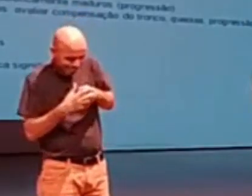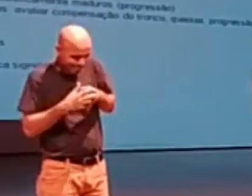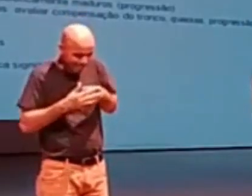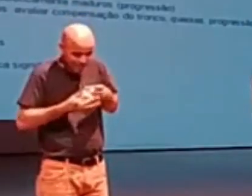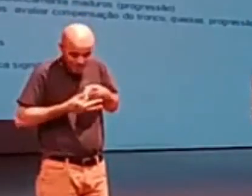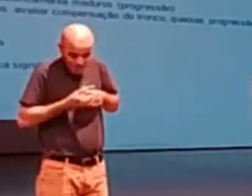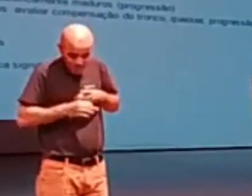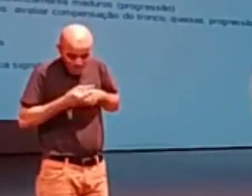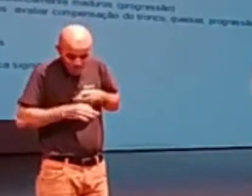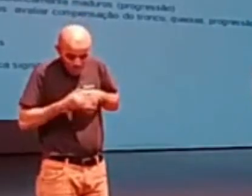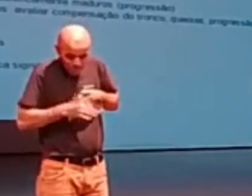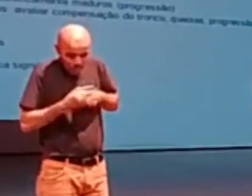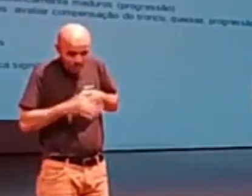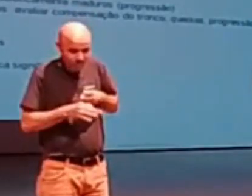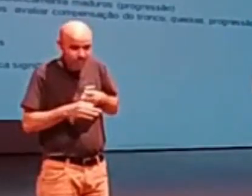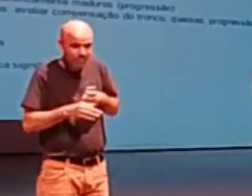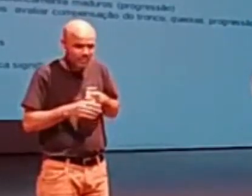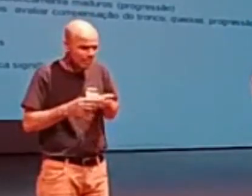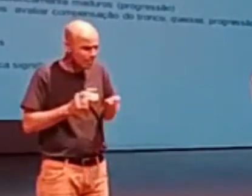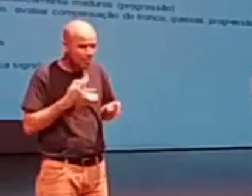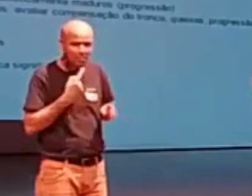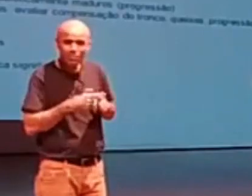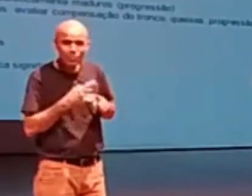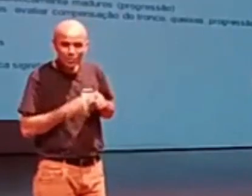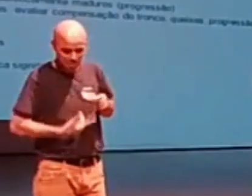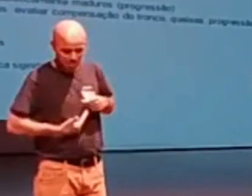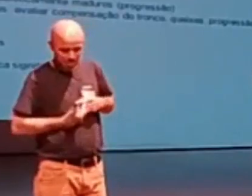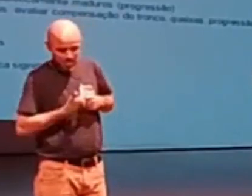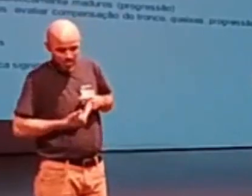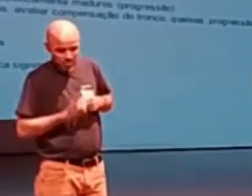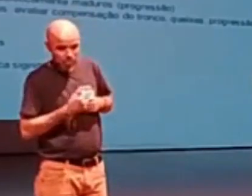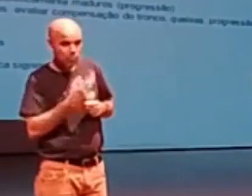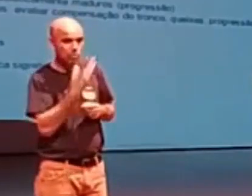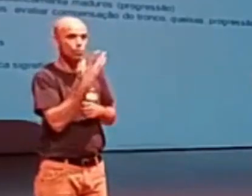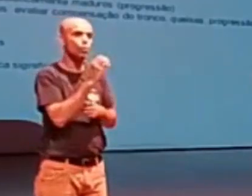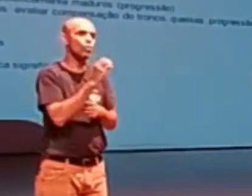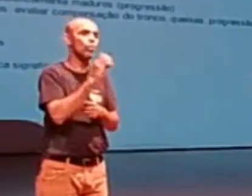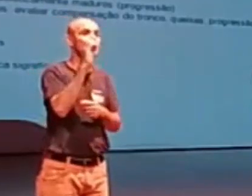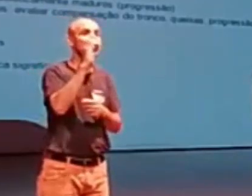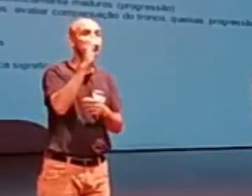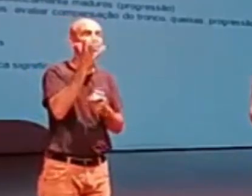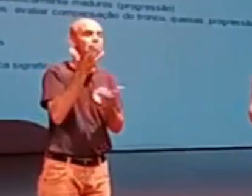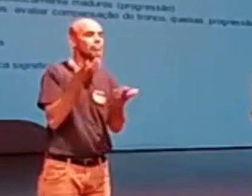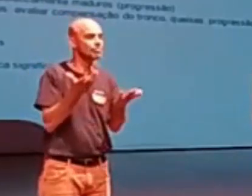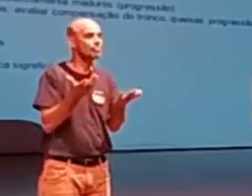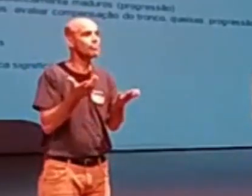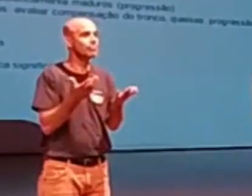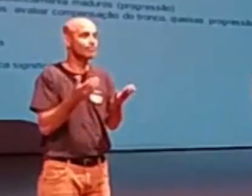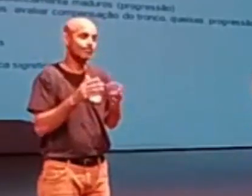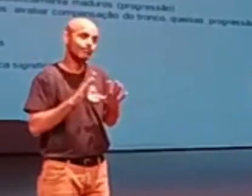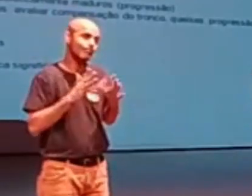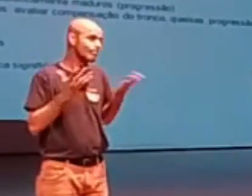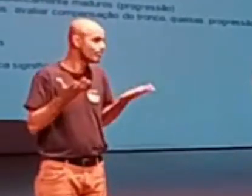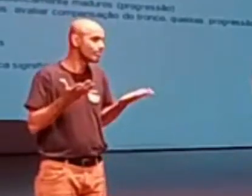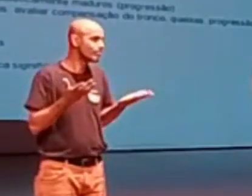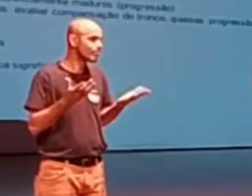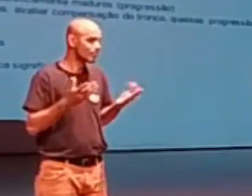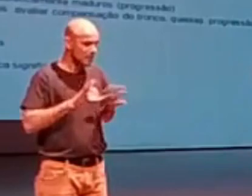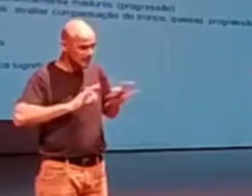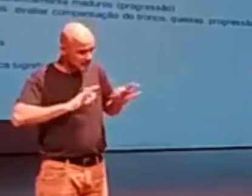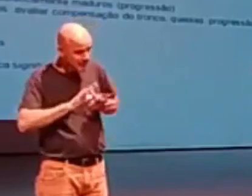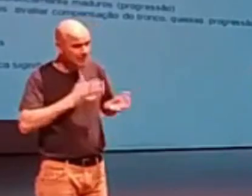doía muito. Não tinha motivo grande para operar ele, mas assim, uns 40 graus. Eu falei, cara, não tem outra coisa para eu fazer. Eu já fiz de